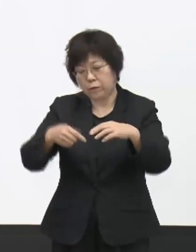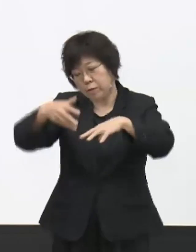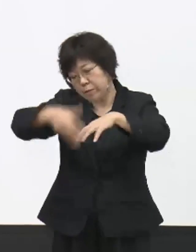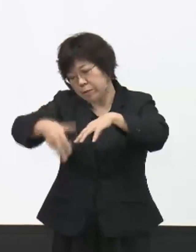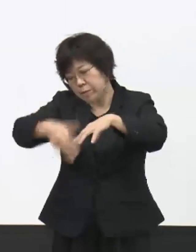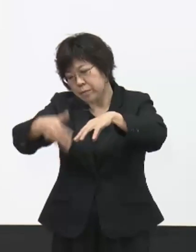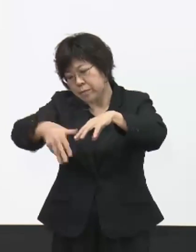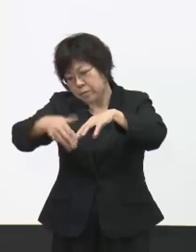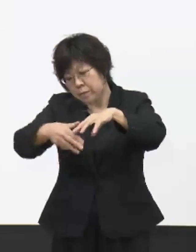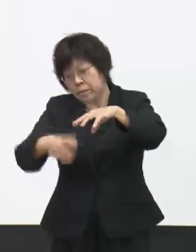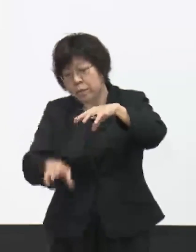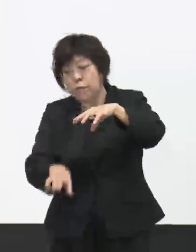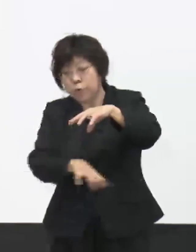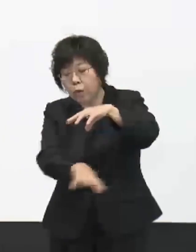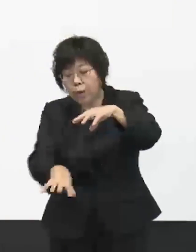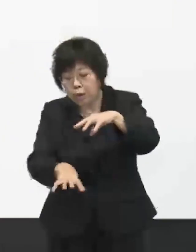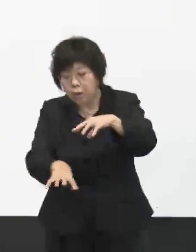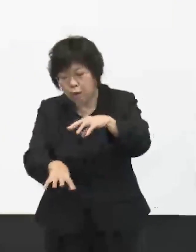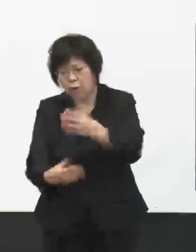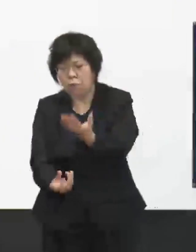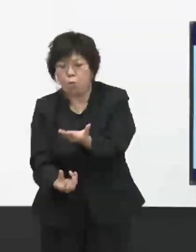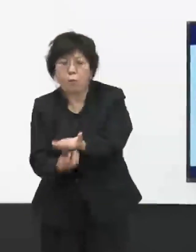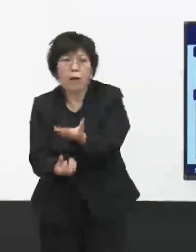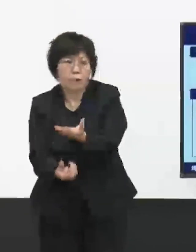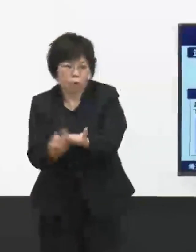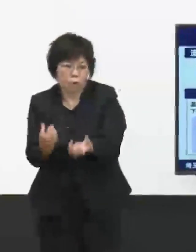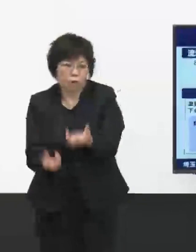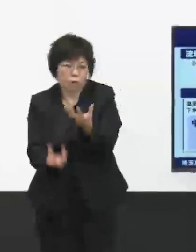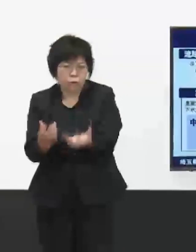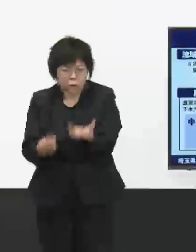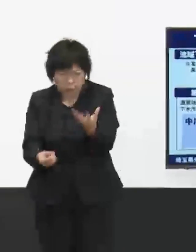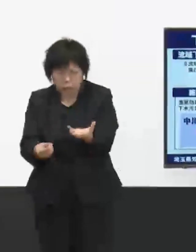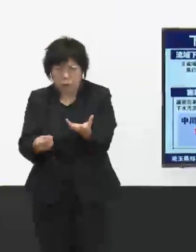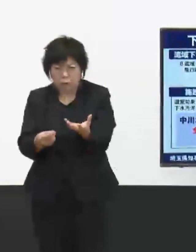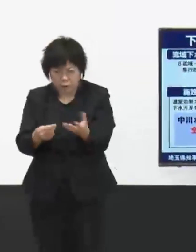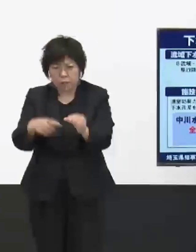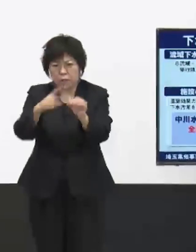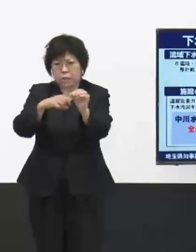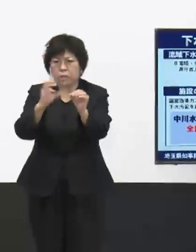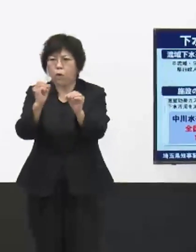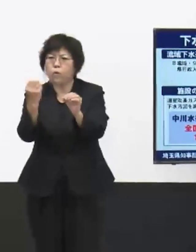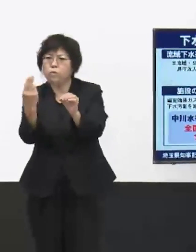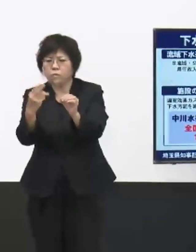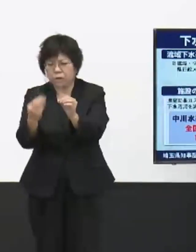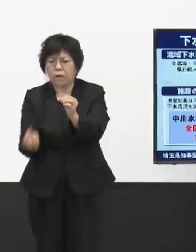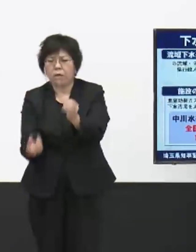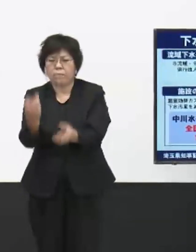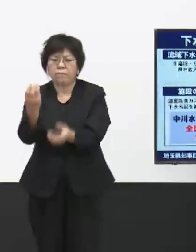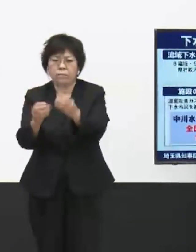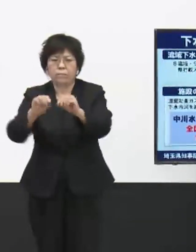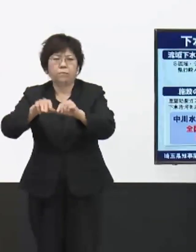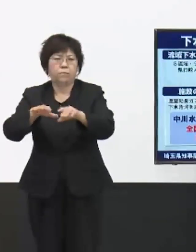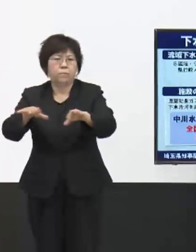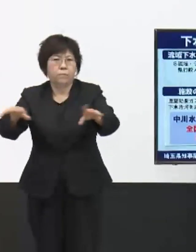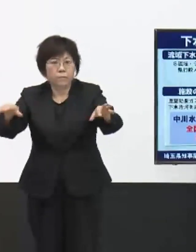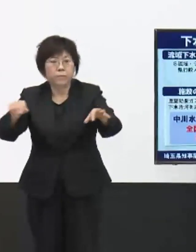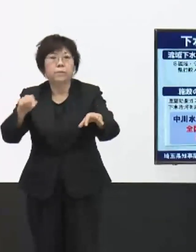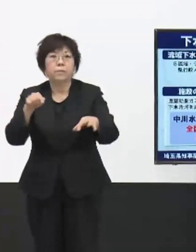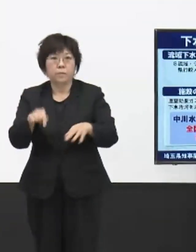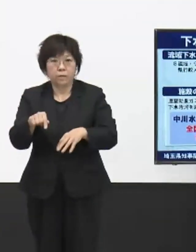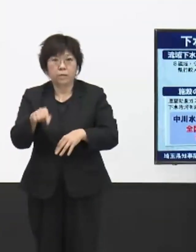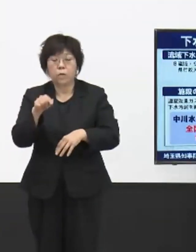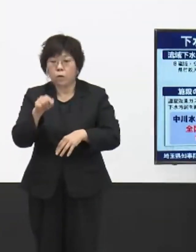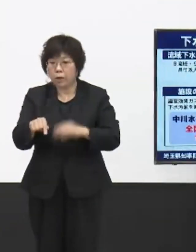には温室効果ガスが発生をいたします。流域下水道事業の温室効果ガスの排出量